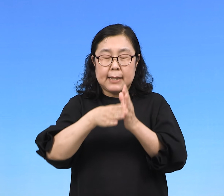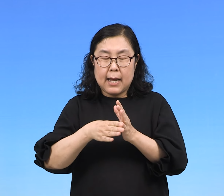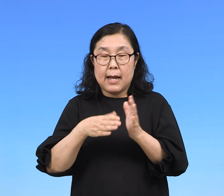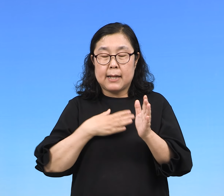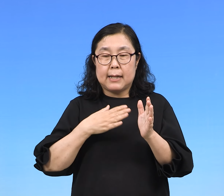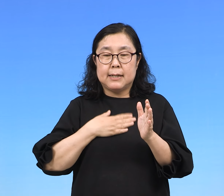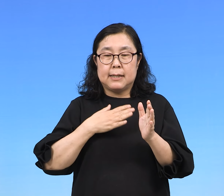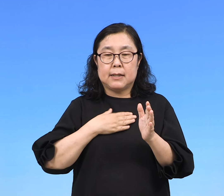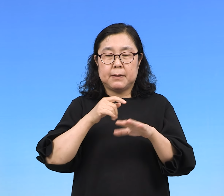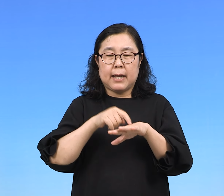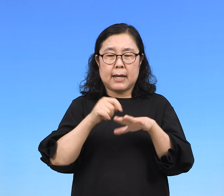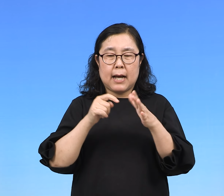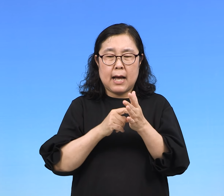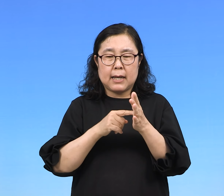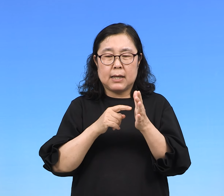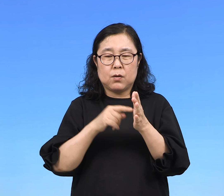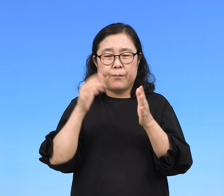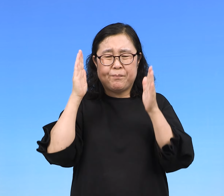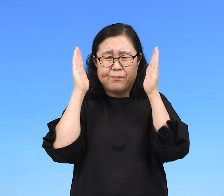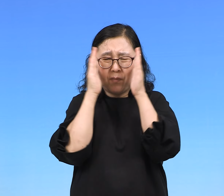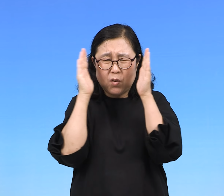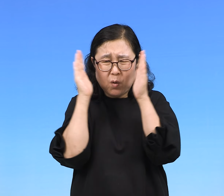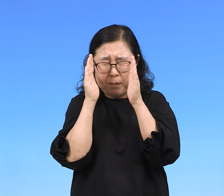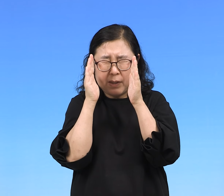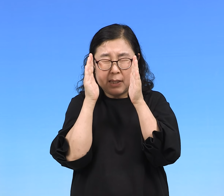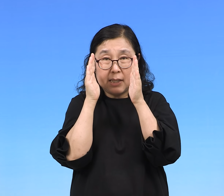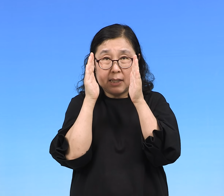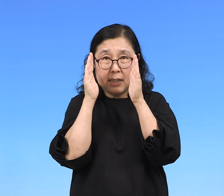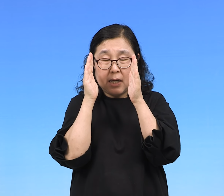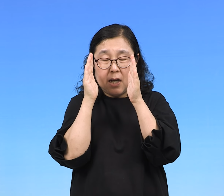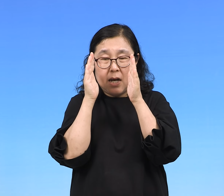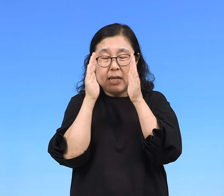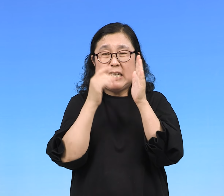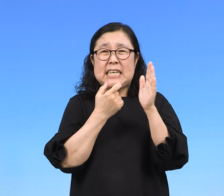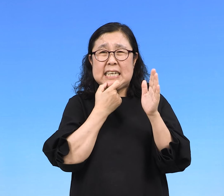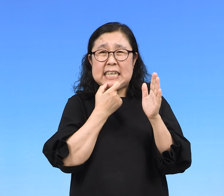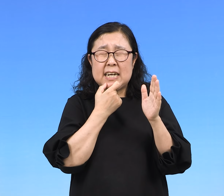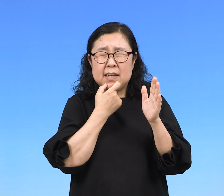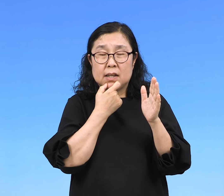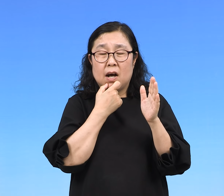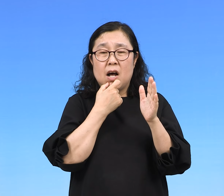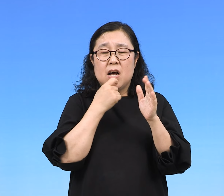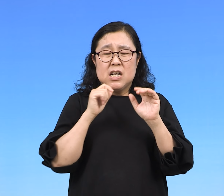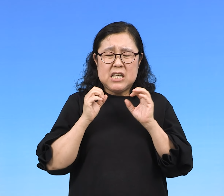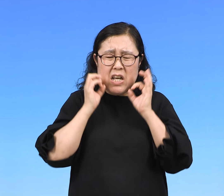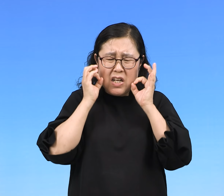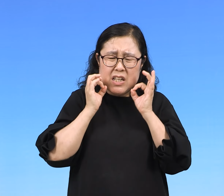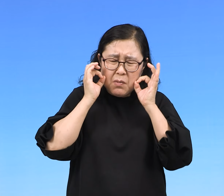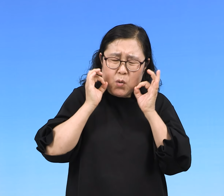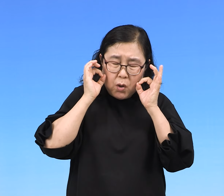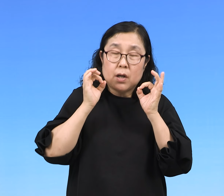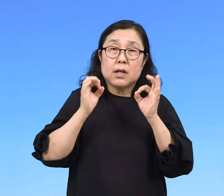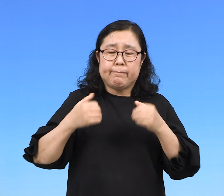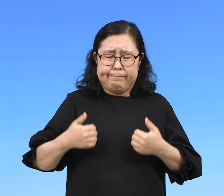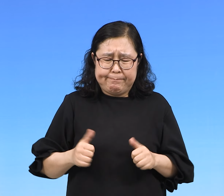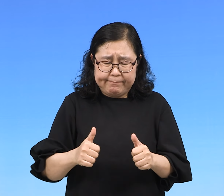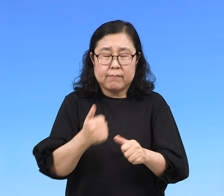때 이렇게 편협하지 않으려고, 제 스스로가 너무 이렇게 작은 생각에 매이지 않으려고 그런 몸부림이 있었던 것